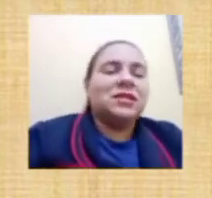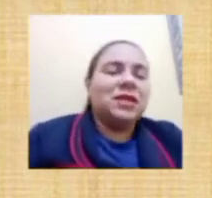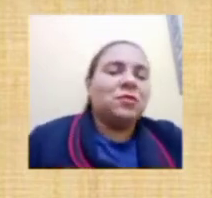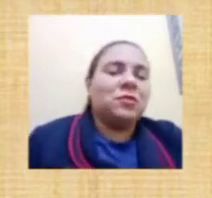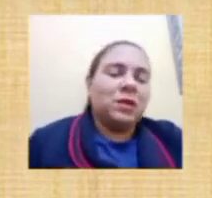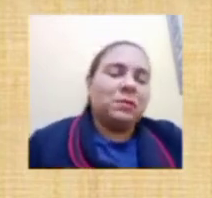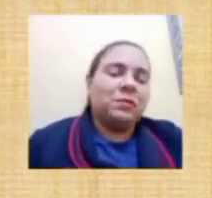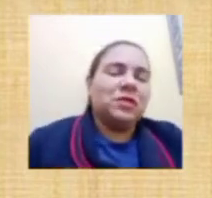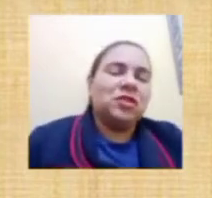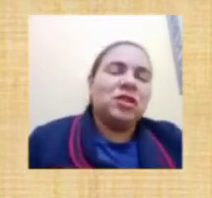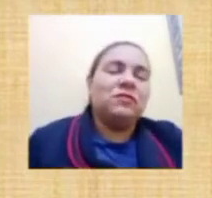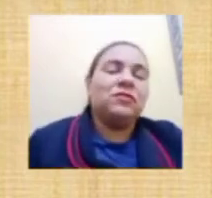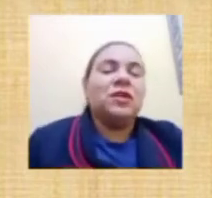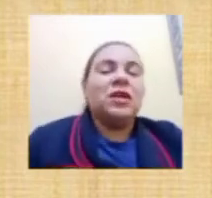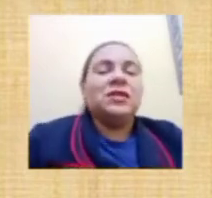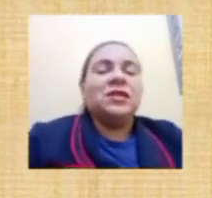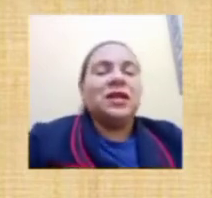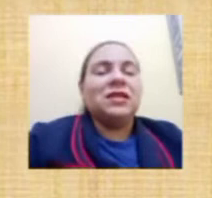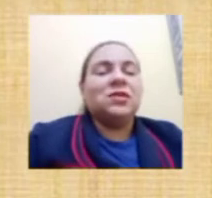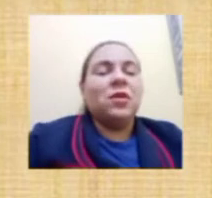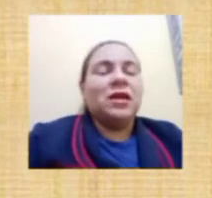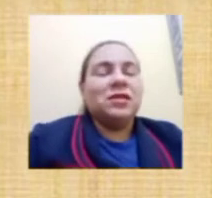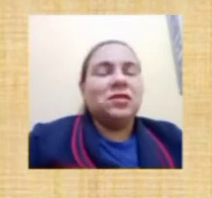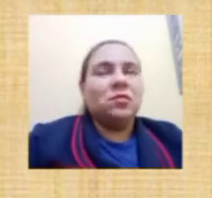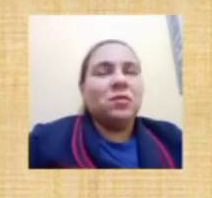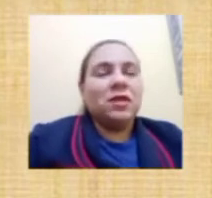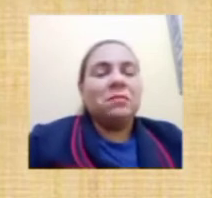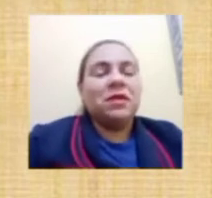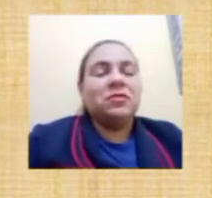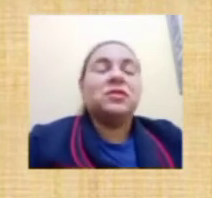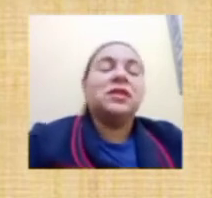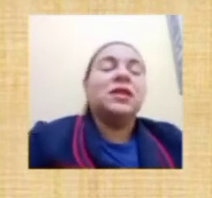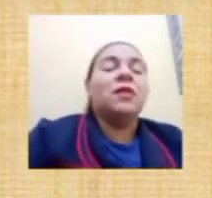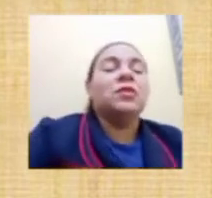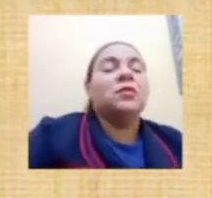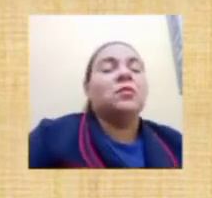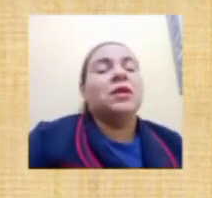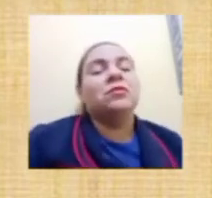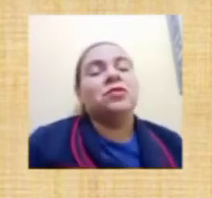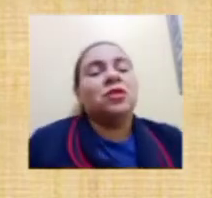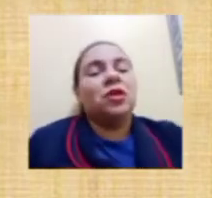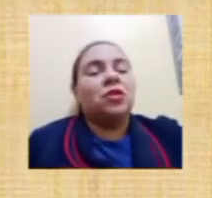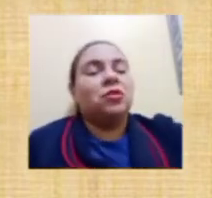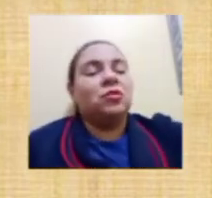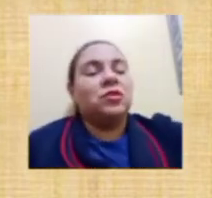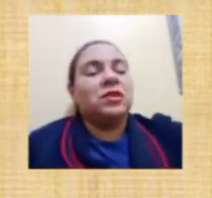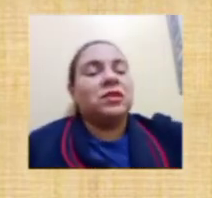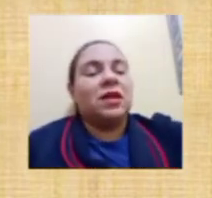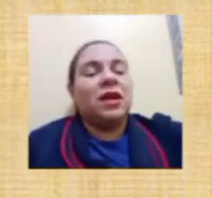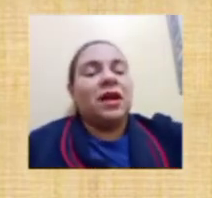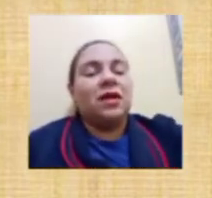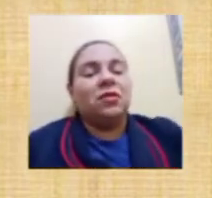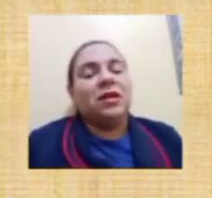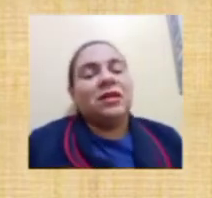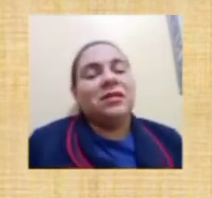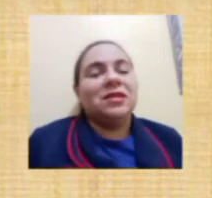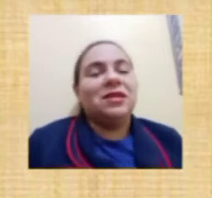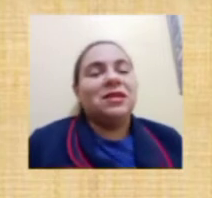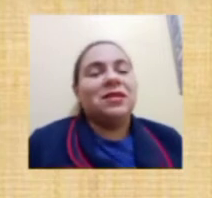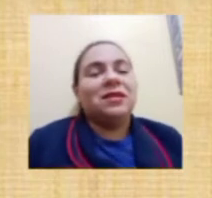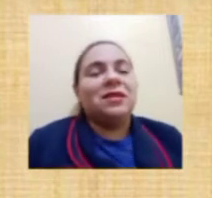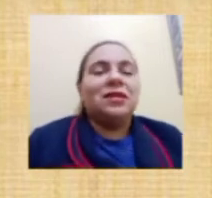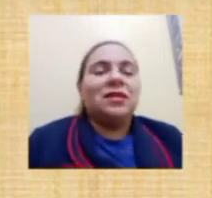tá? Eu fiz, foi trabalhado a soma e faltou trabalhar a diferença, tá? Então, menos